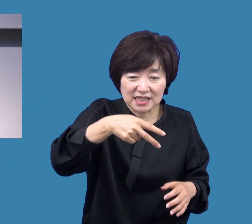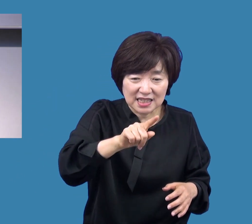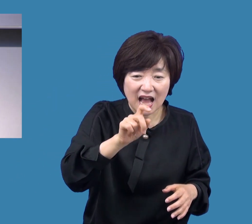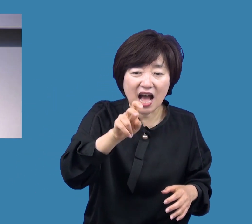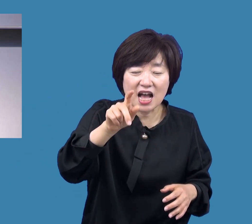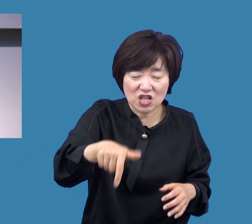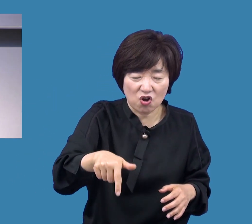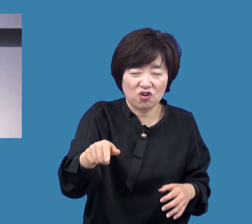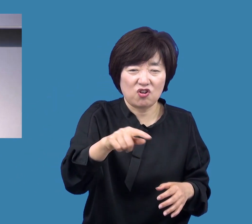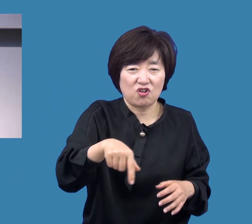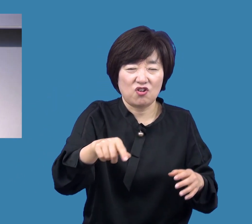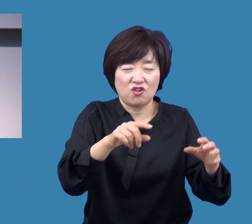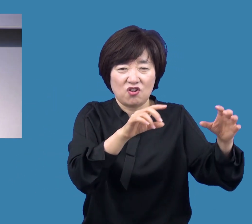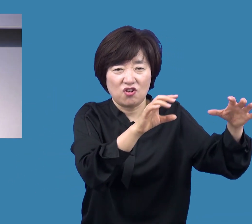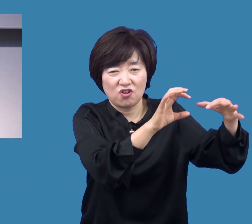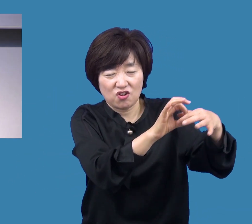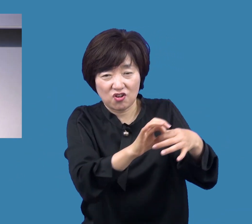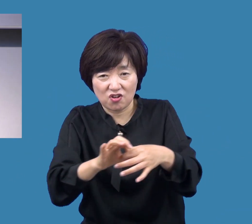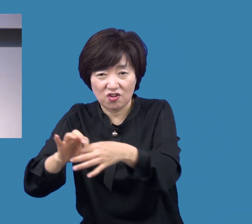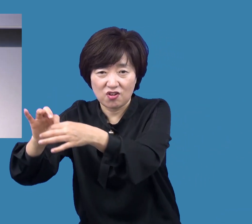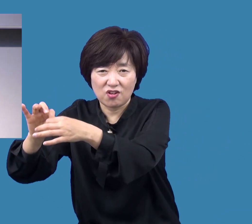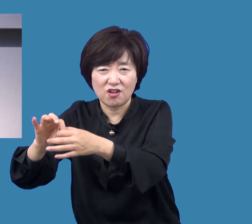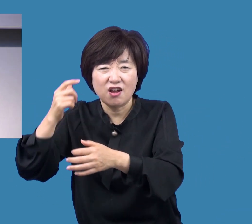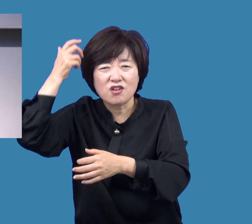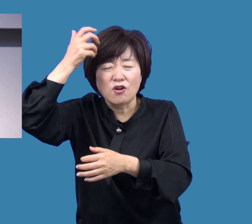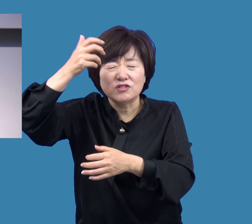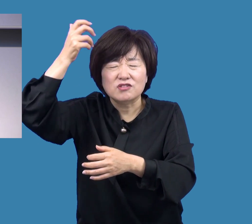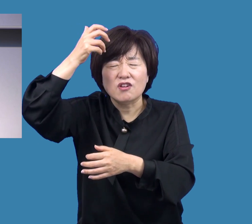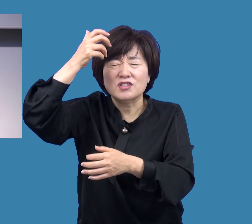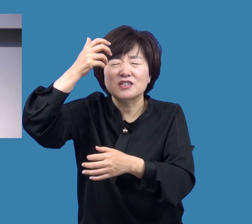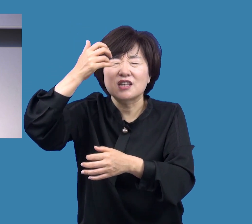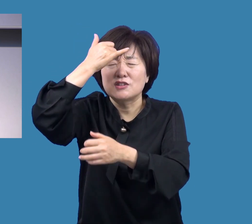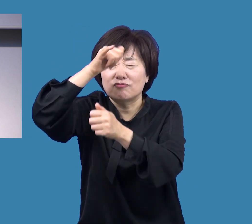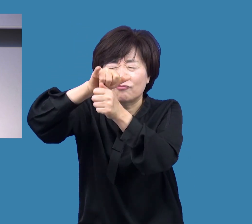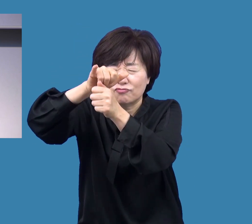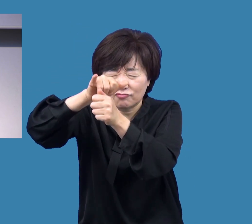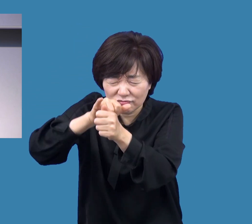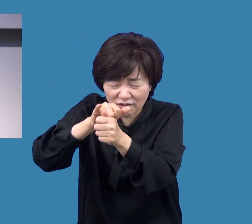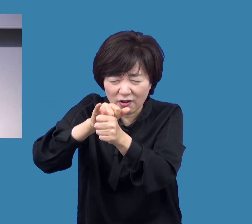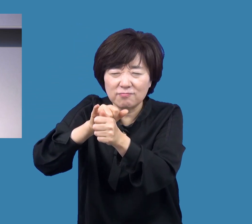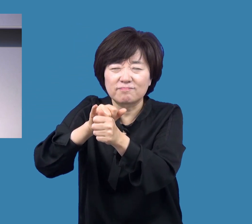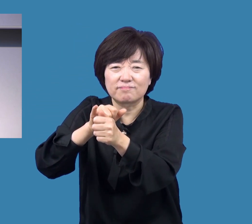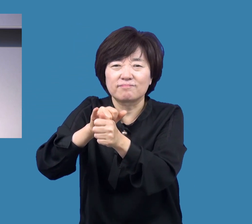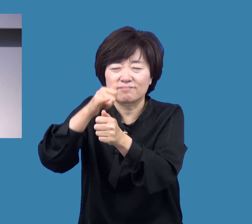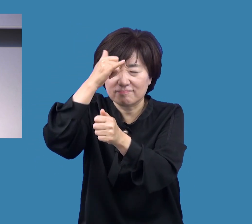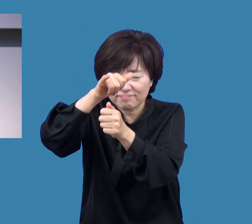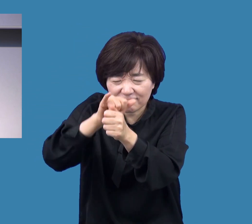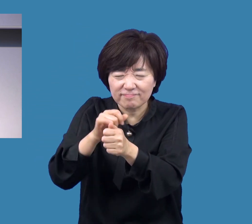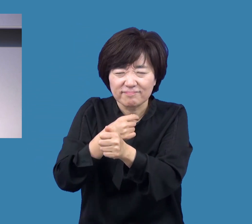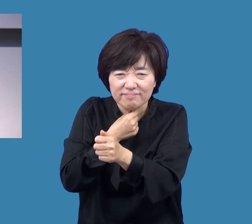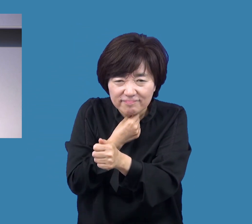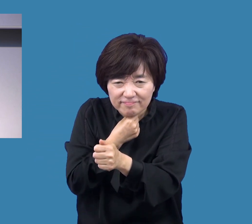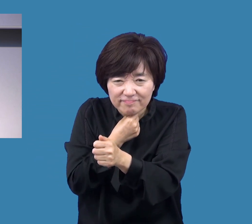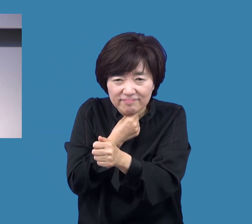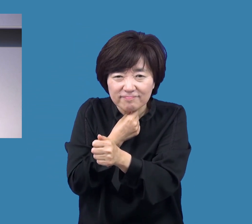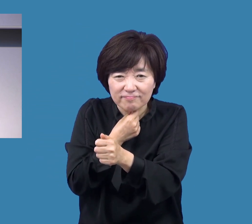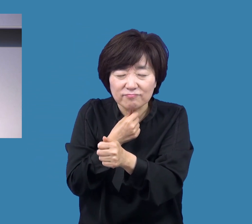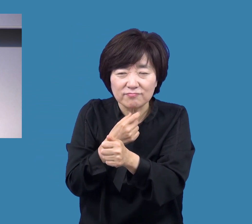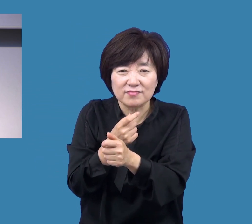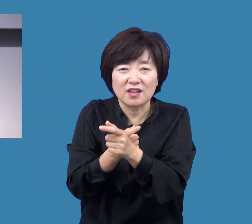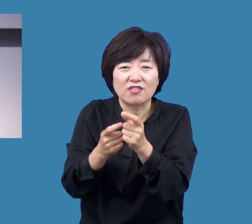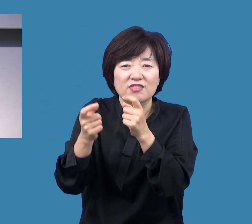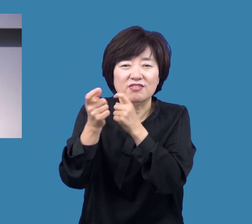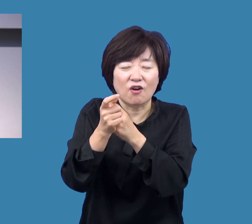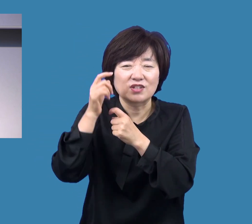그런 열망과 영적인 충성됨 때문에 더 큰 은사를 사모하는 거, 이거는 좀 다른 거죠. 그건 내적인 거니까.